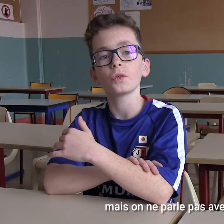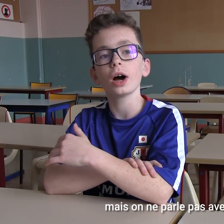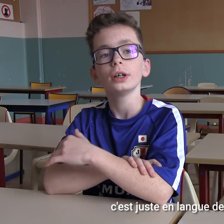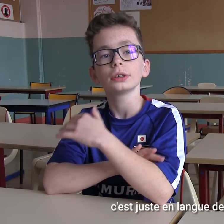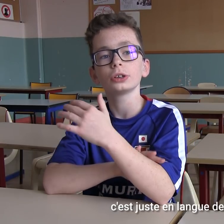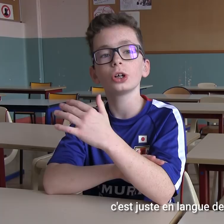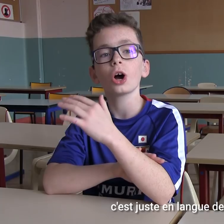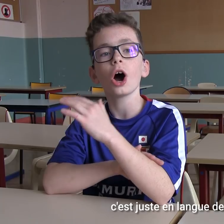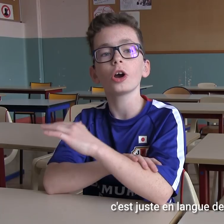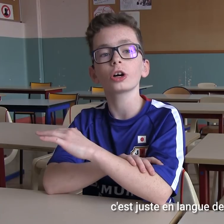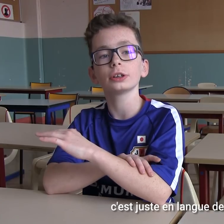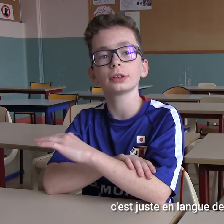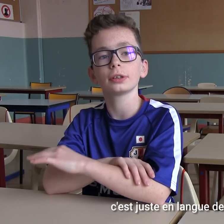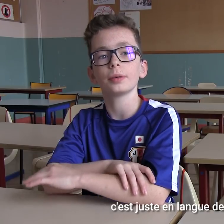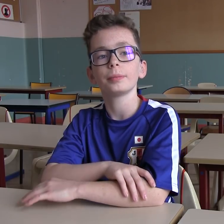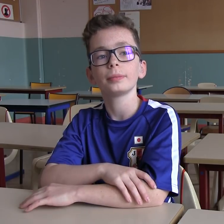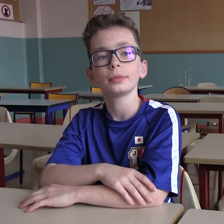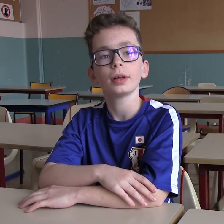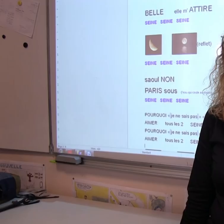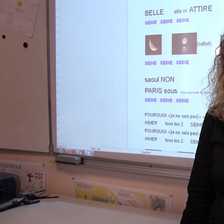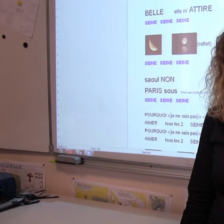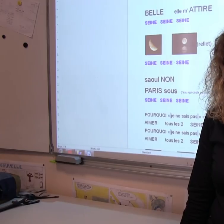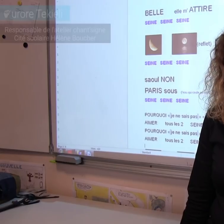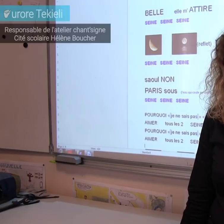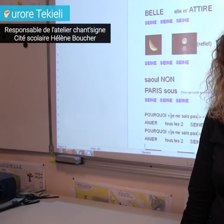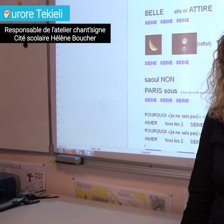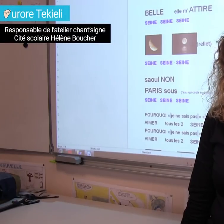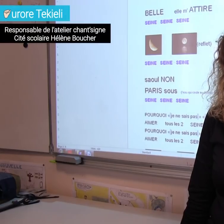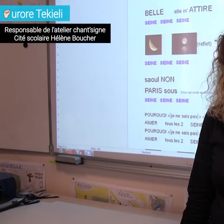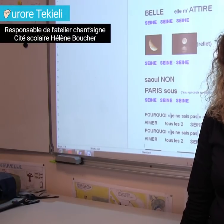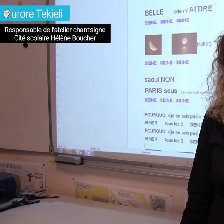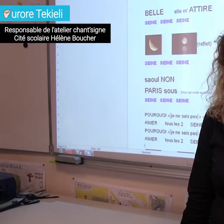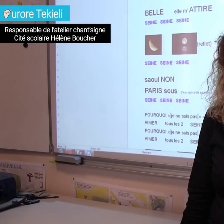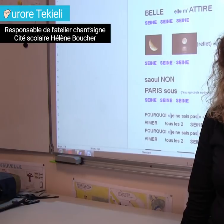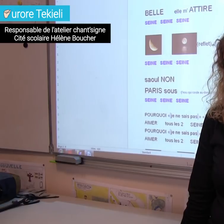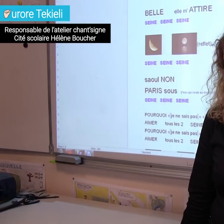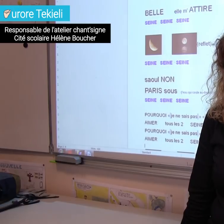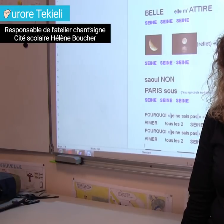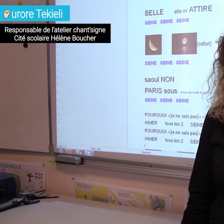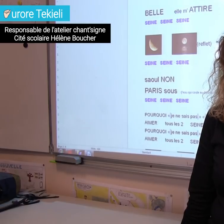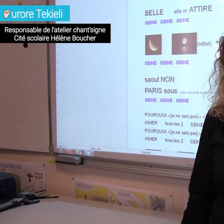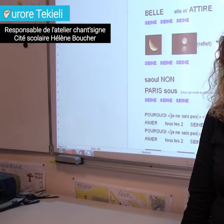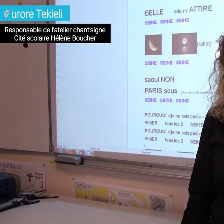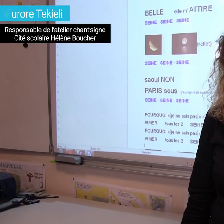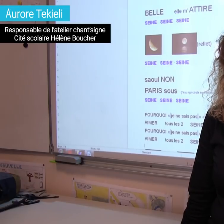voies, c'est juste qu'en langue des signes. Souvent, les élèves sourds sont dispensés d'éducation musicale,